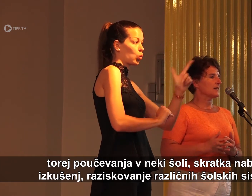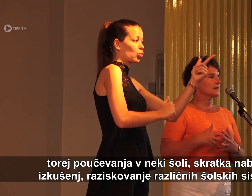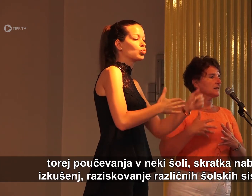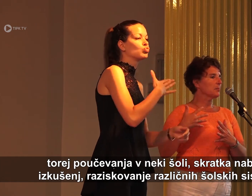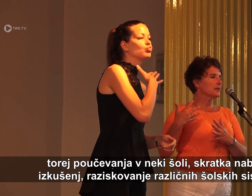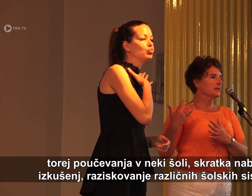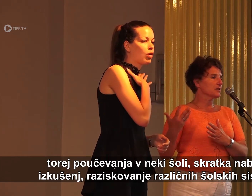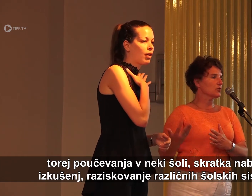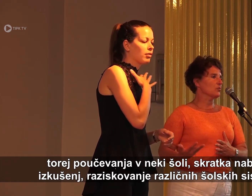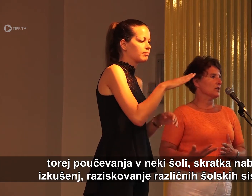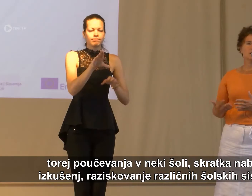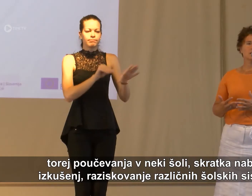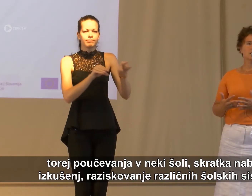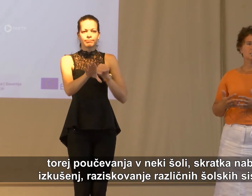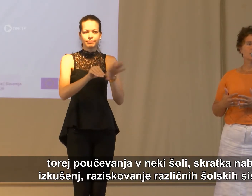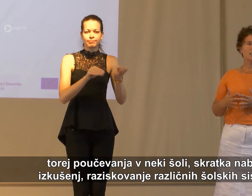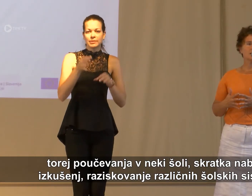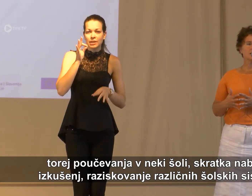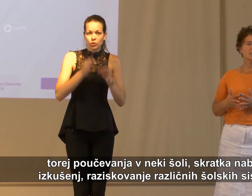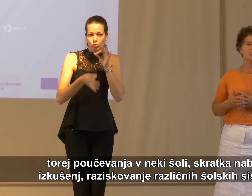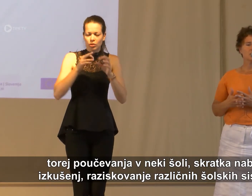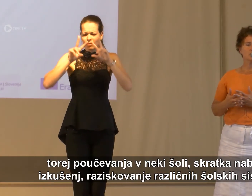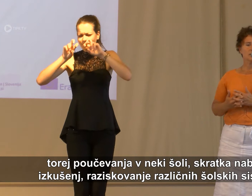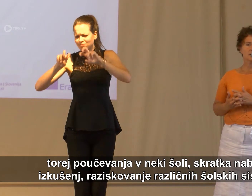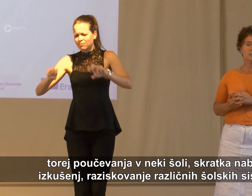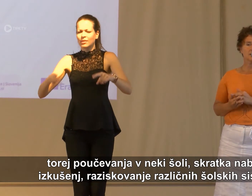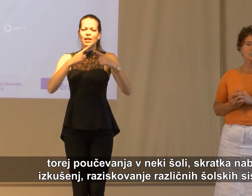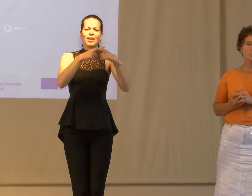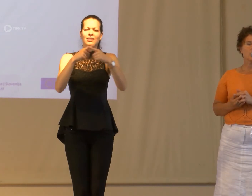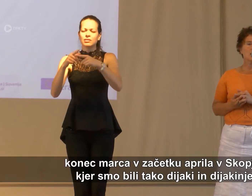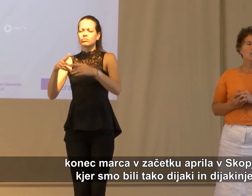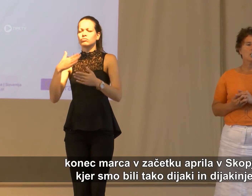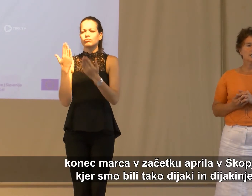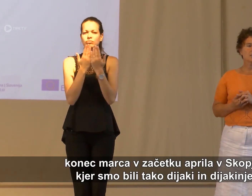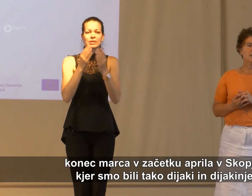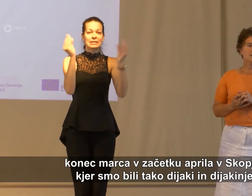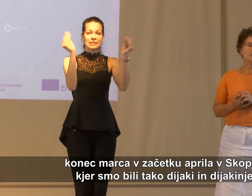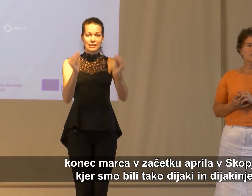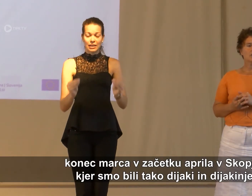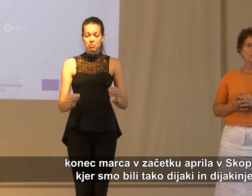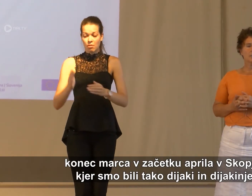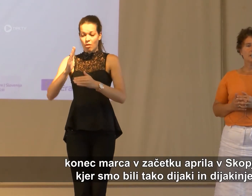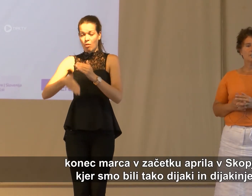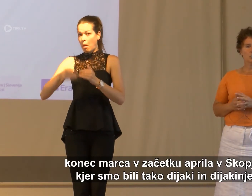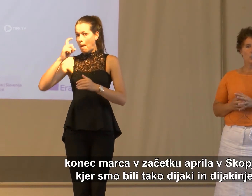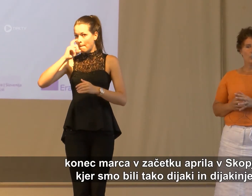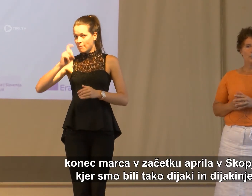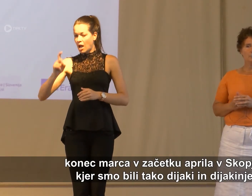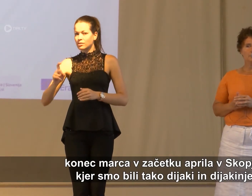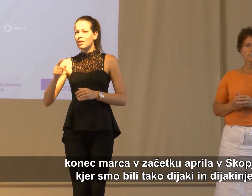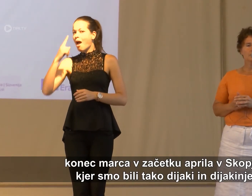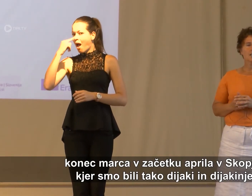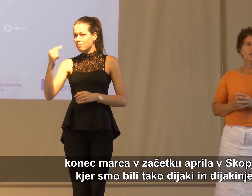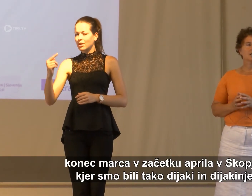šoli, skratka nabiranje izkušenj, raziskovanje različnih šolskih sistemov konec marca, začetku aprila v